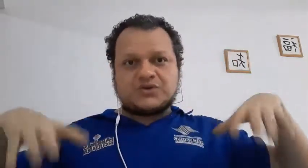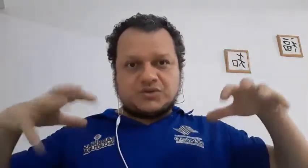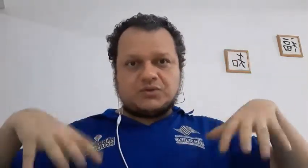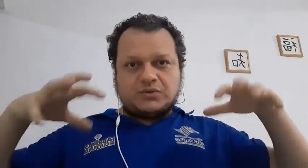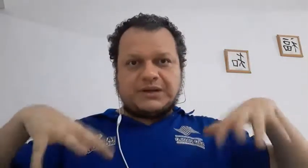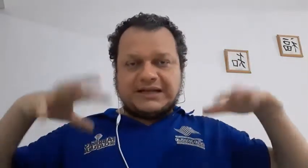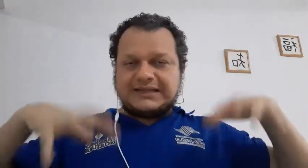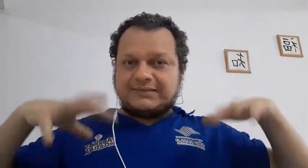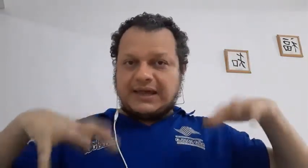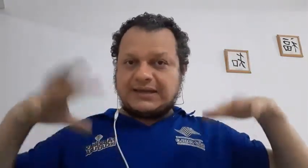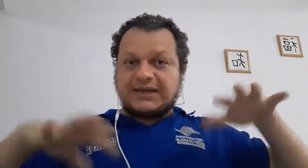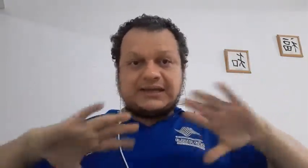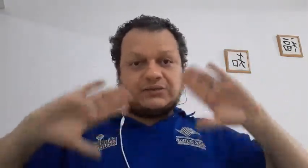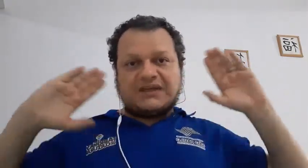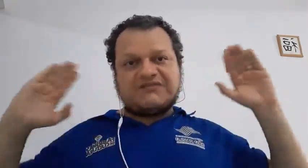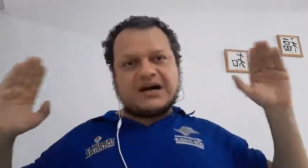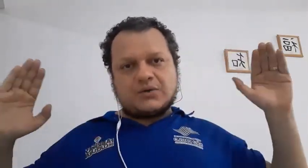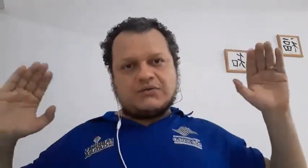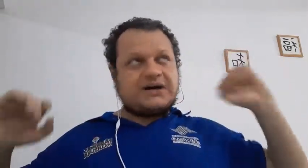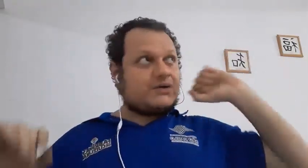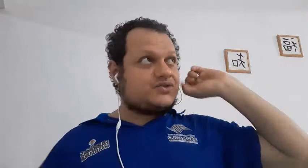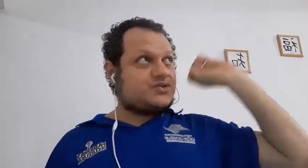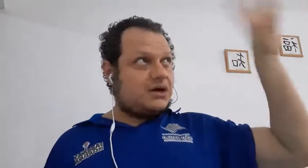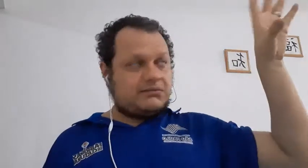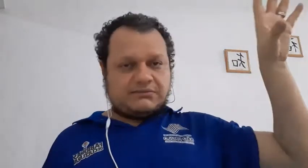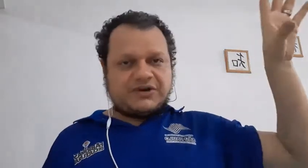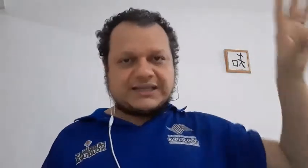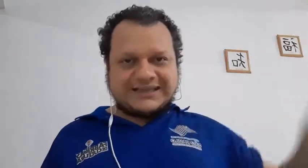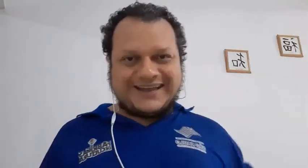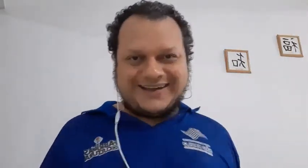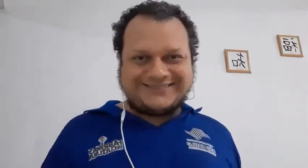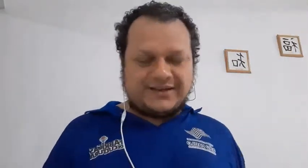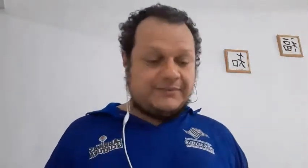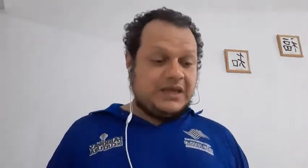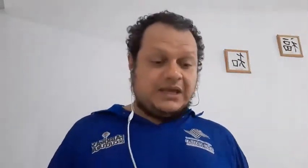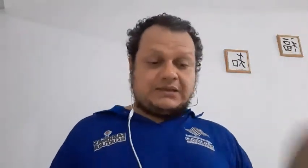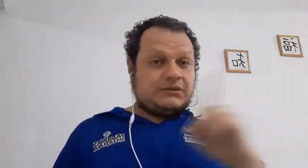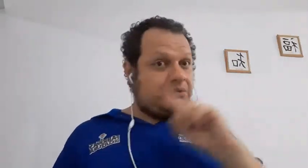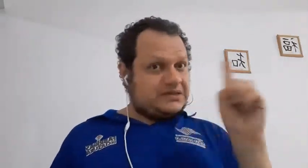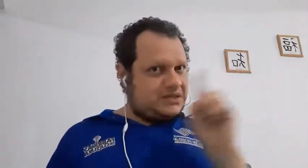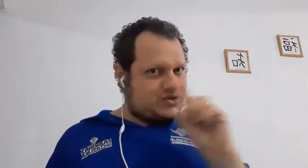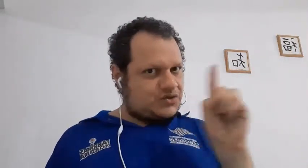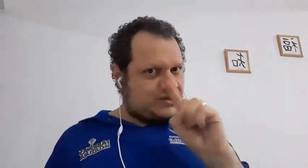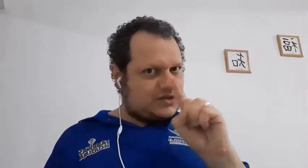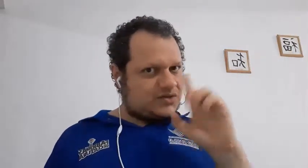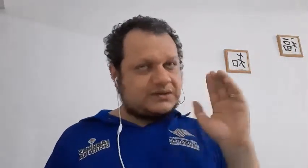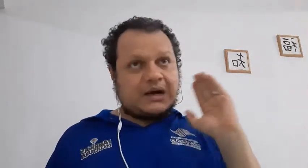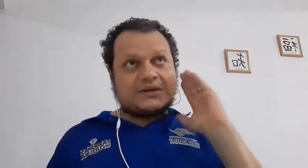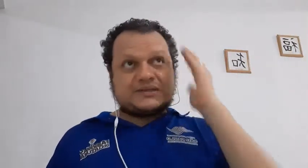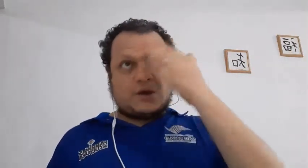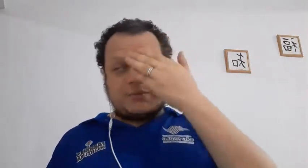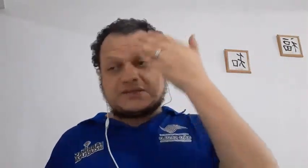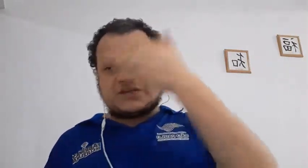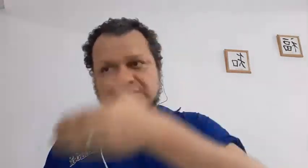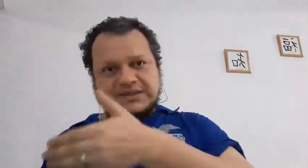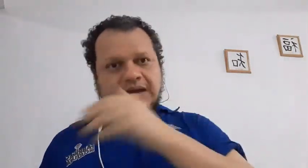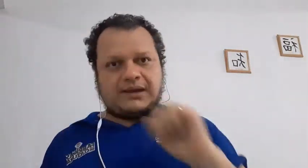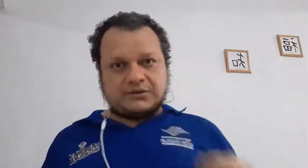no planeta Terra e aqui não tem vácuo, o vácuo só fora da Terra, né? Então não existe surdez total, assim como existe cegueira